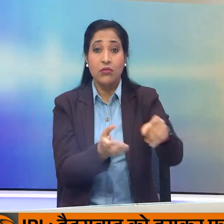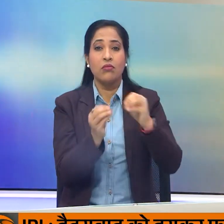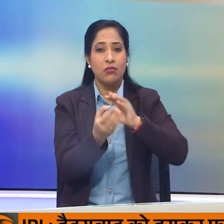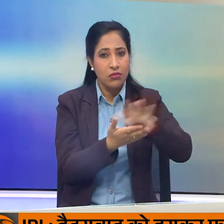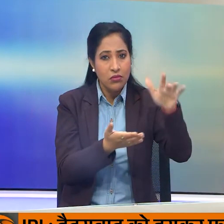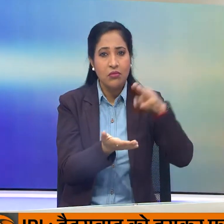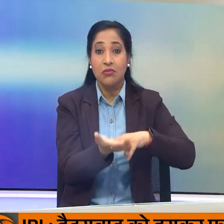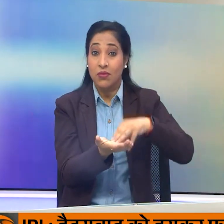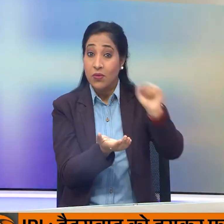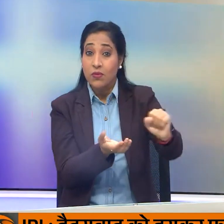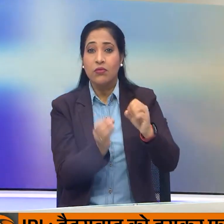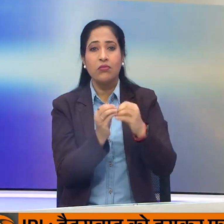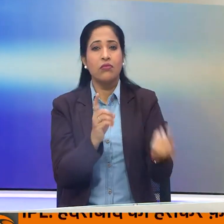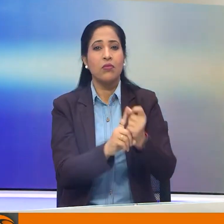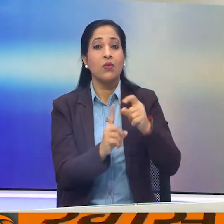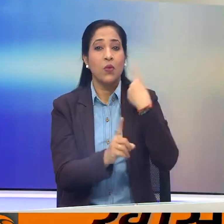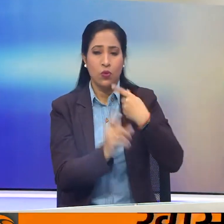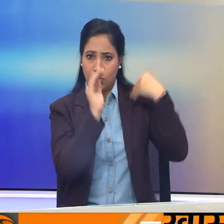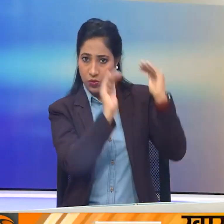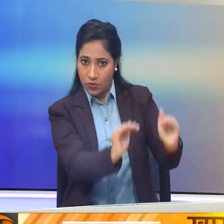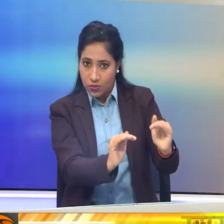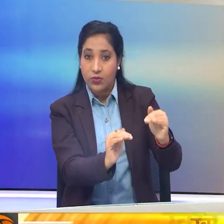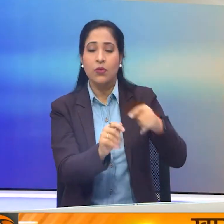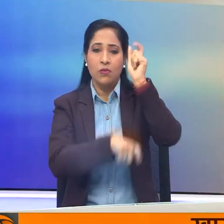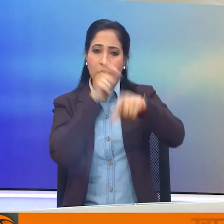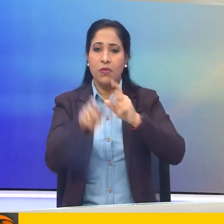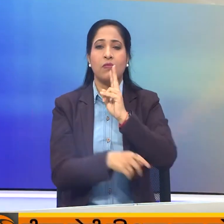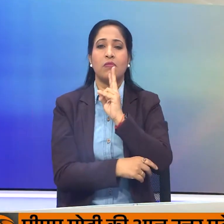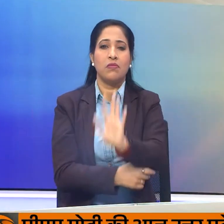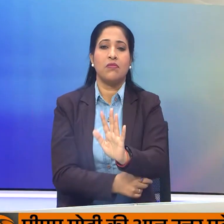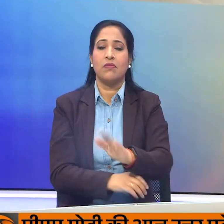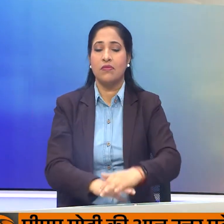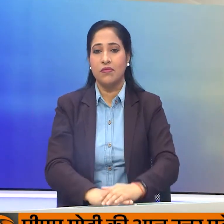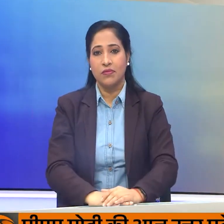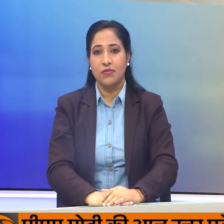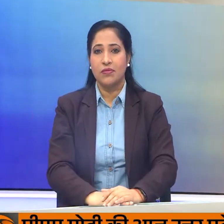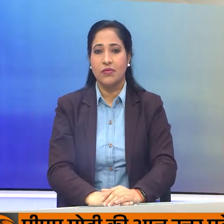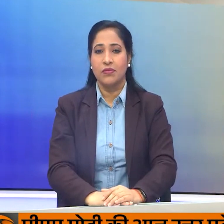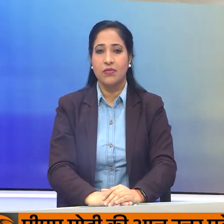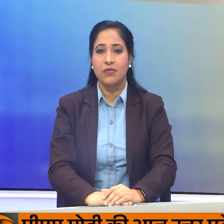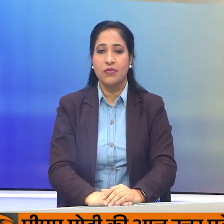भिवानी महेंद्रगढ़ से बीजेपी उम्मीदवारों के समर्थन में जनसभा को संबोधित करेंगे।